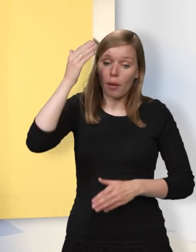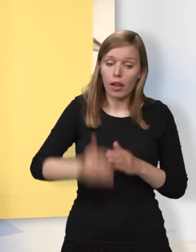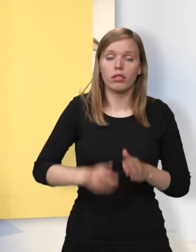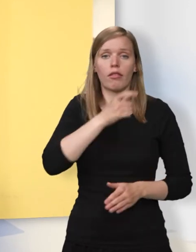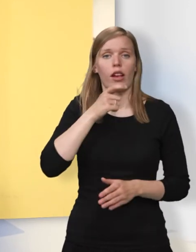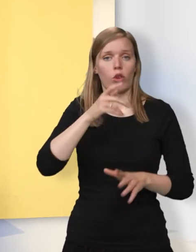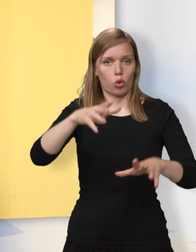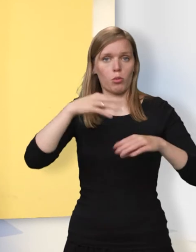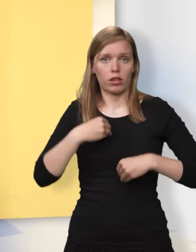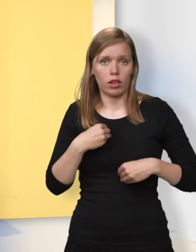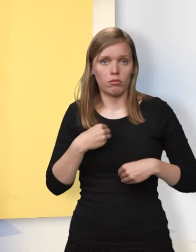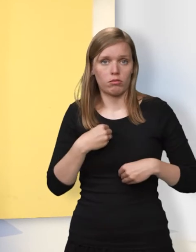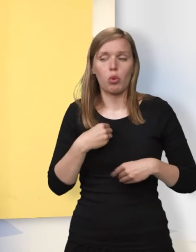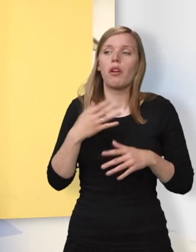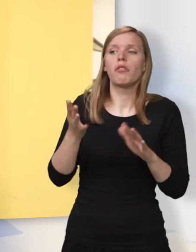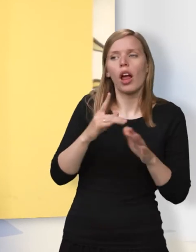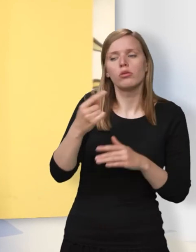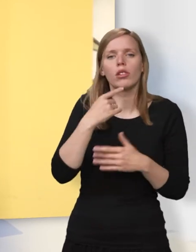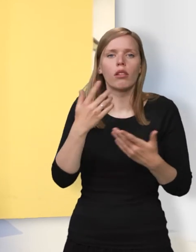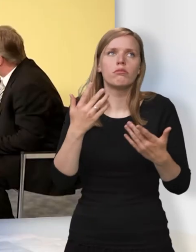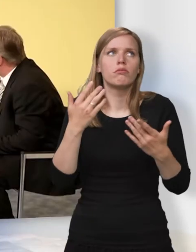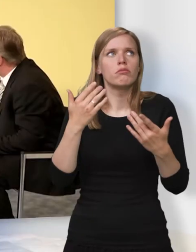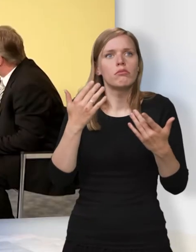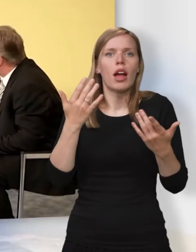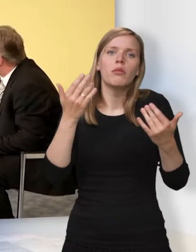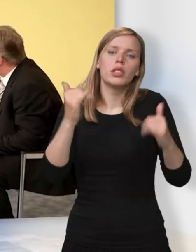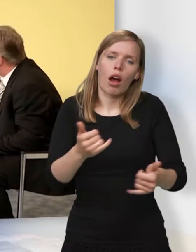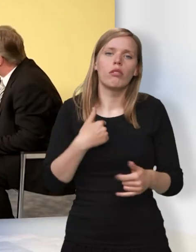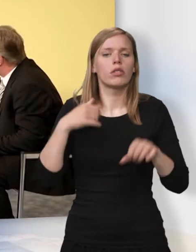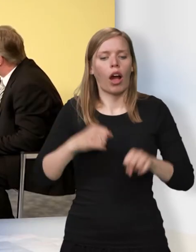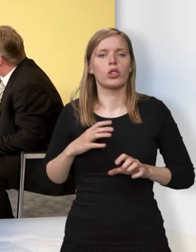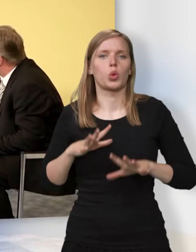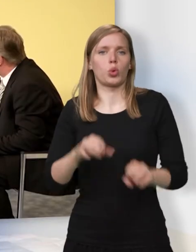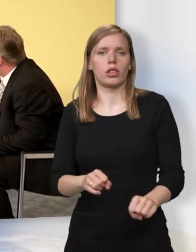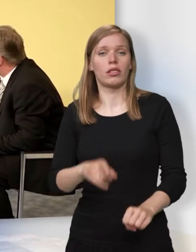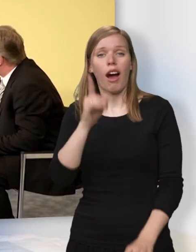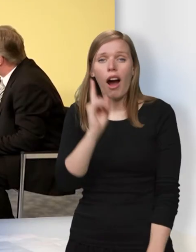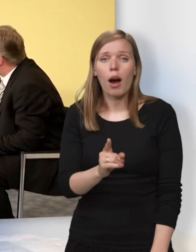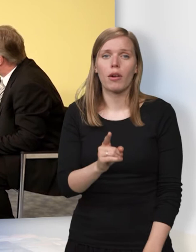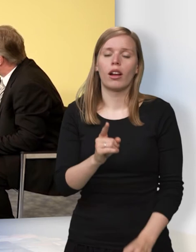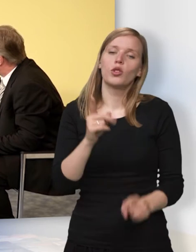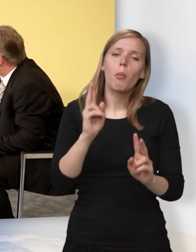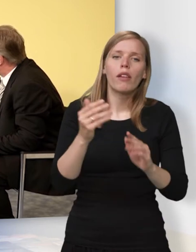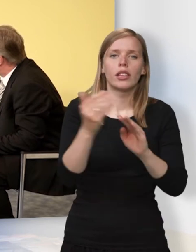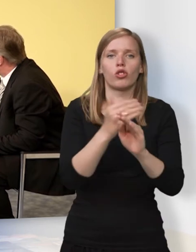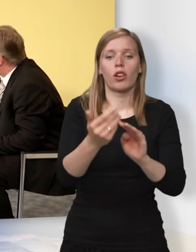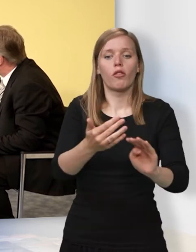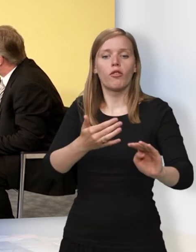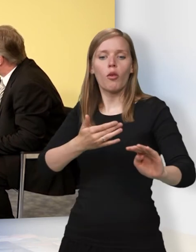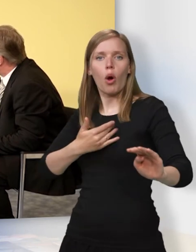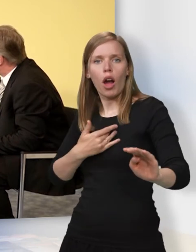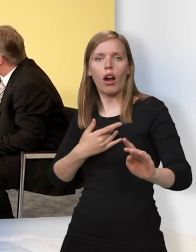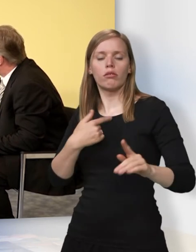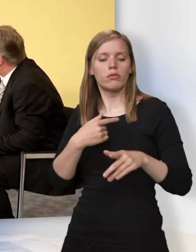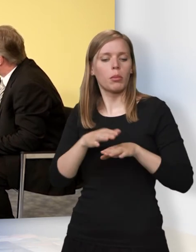zu übernehmen und, wenn Sie so wollen, natürlich auch mich durchzusetzen. Aber bevor es zur Entscheidung kommt, war es mein